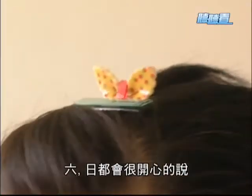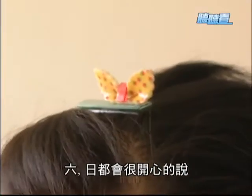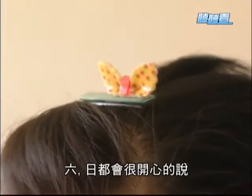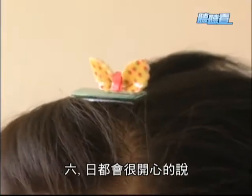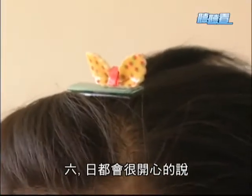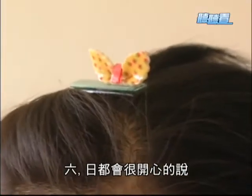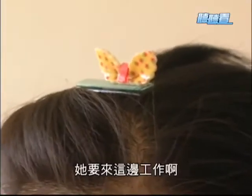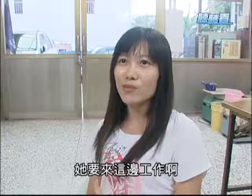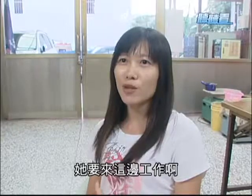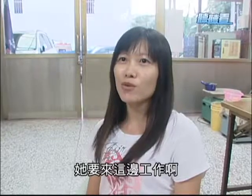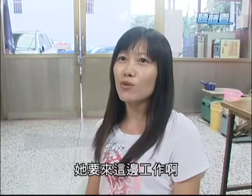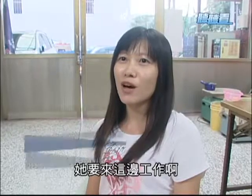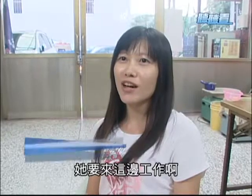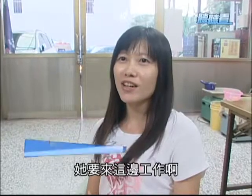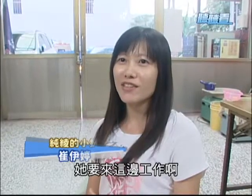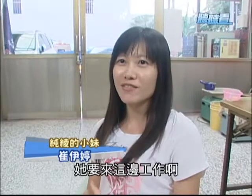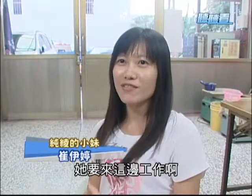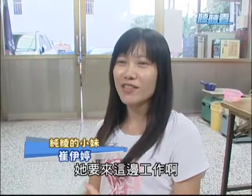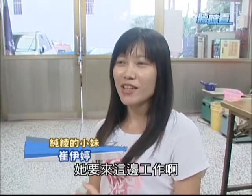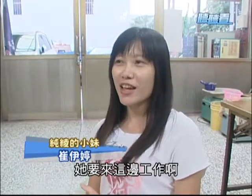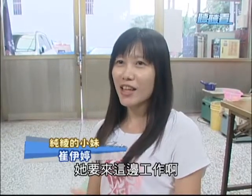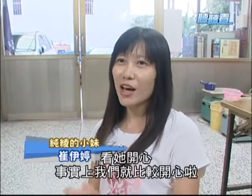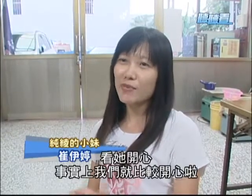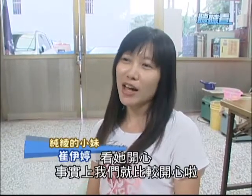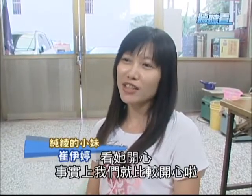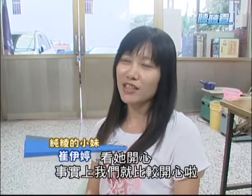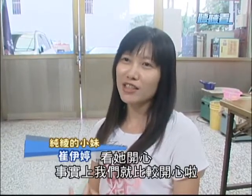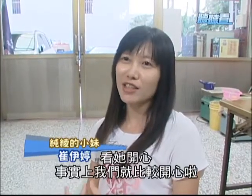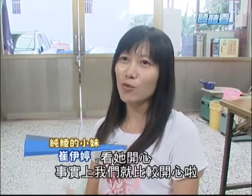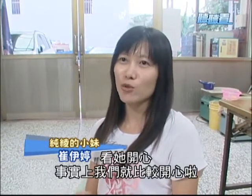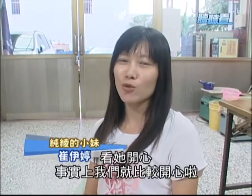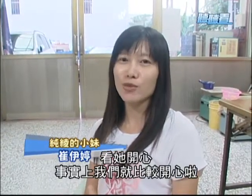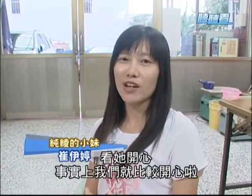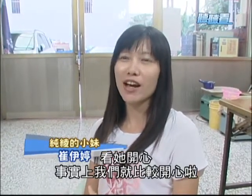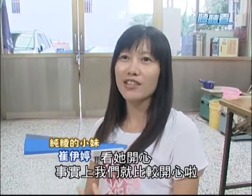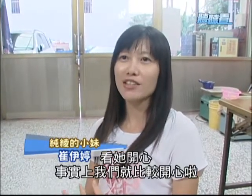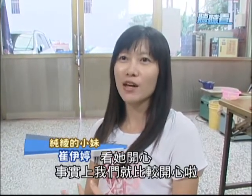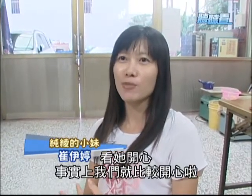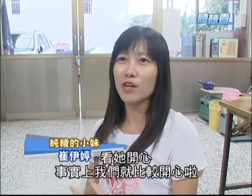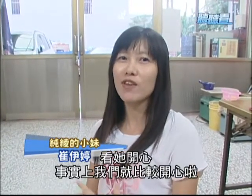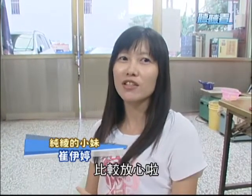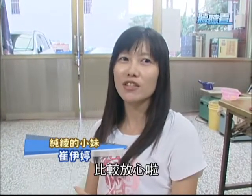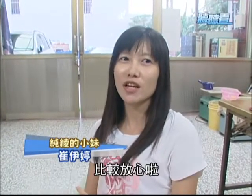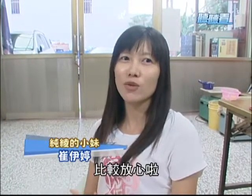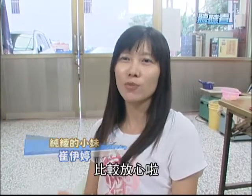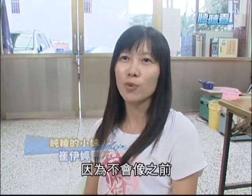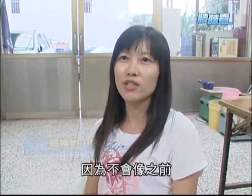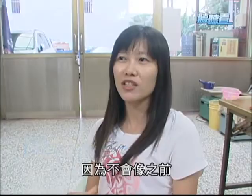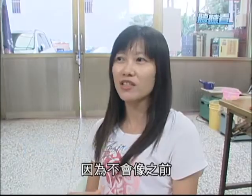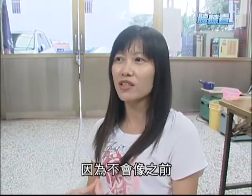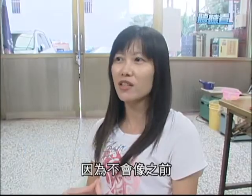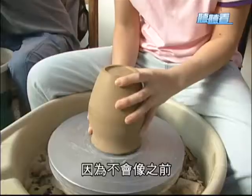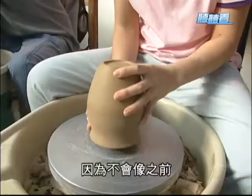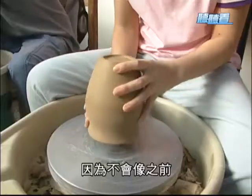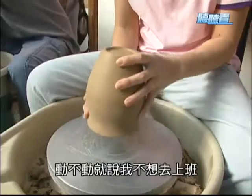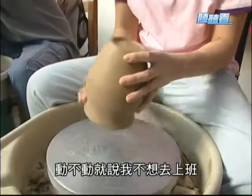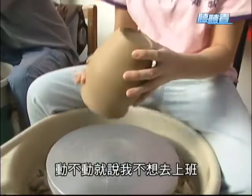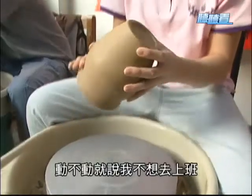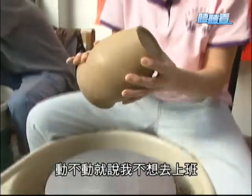开心的说他要来这边工作啊。看他开心，事实上我们就比较开心啦、啊，比较放心啦、啊，因为不会像之前动不动就说我不想去